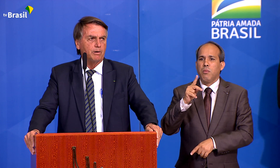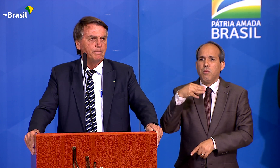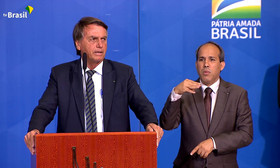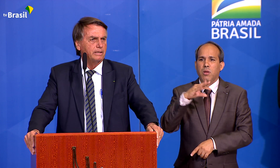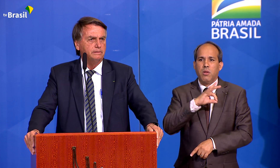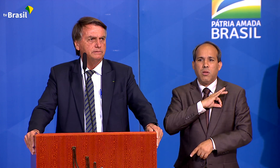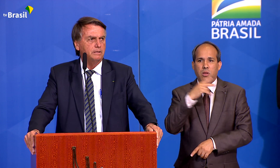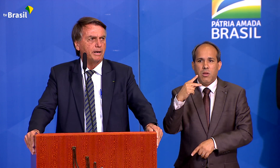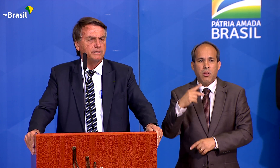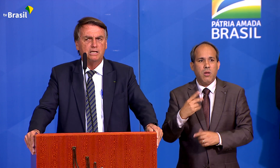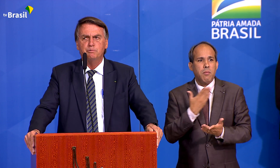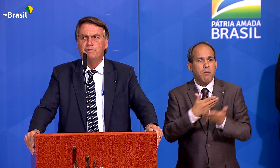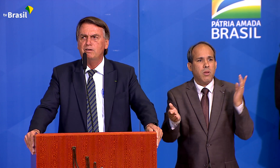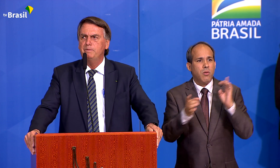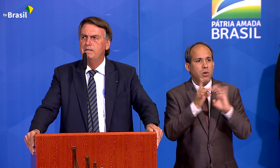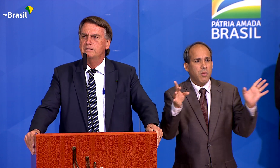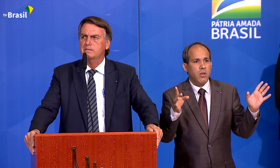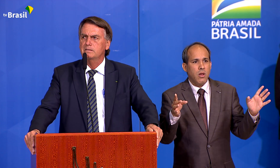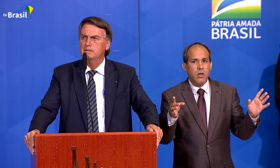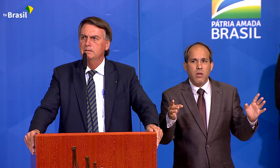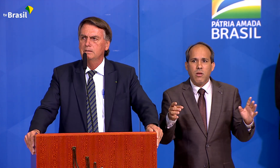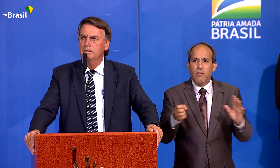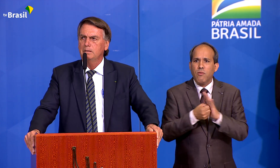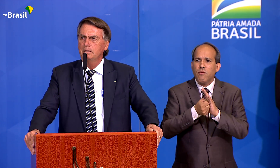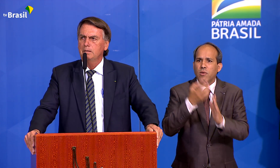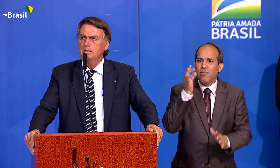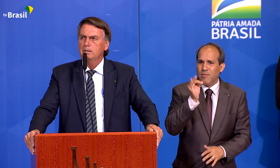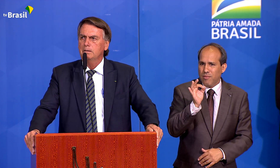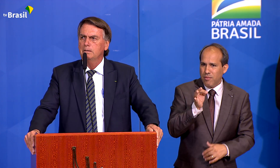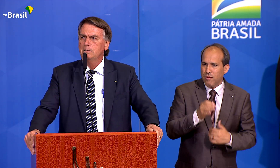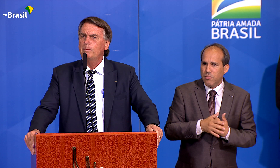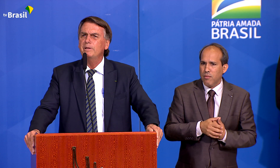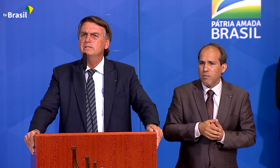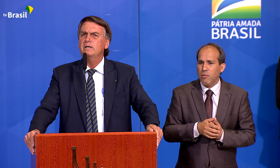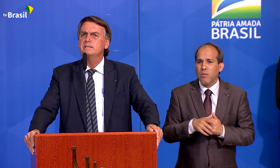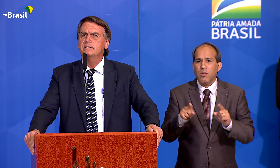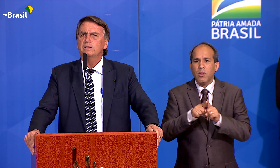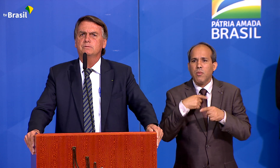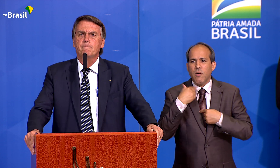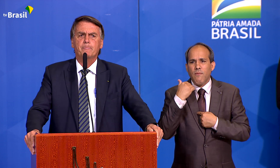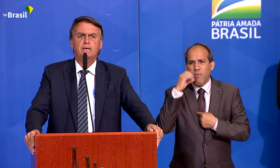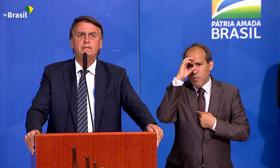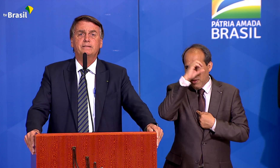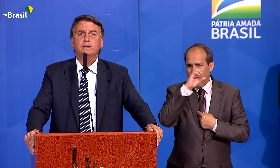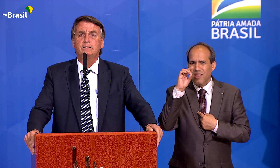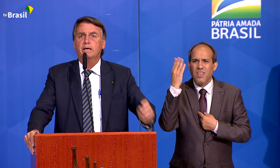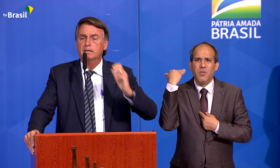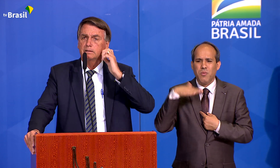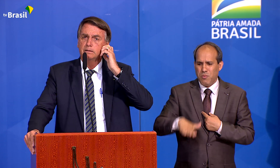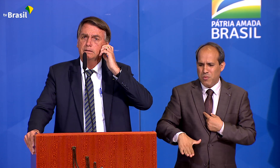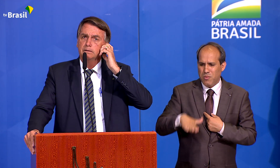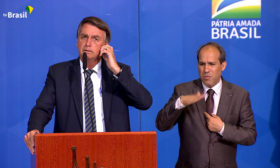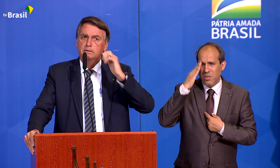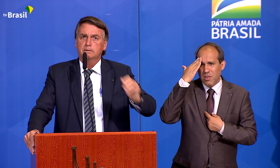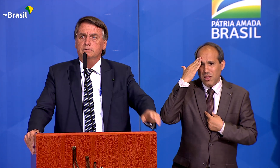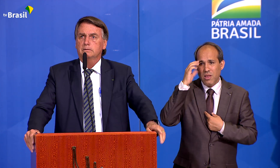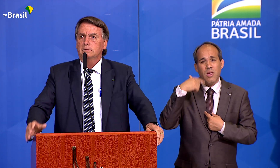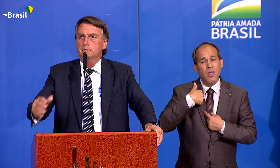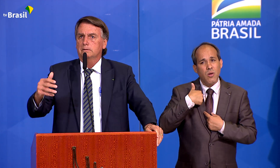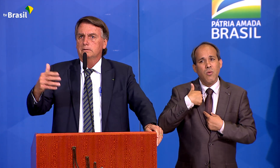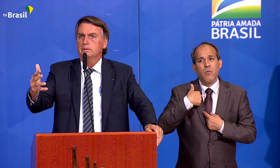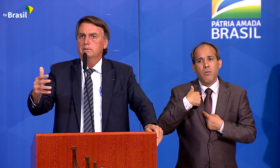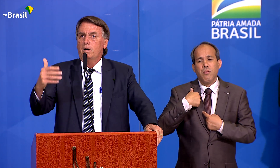e sofreu com a perda de liberdade por vários meses Ah e eu aprendi desde cedo e entender